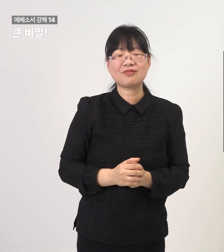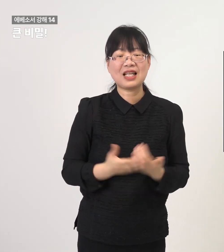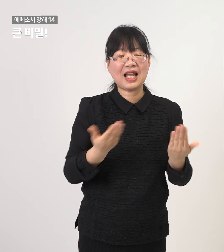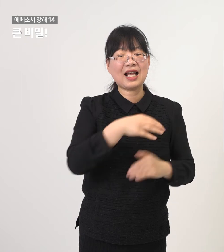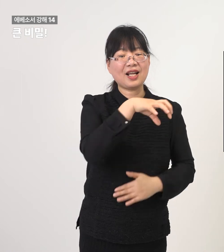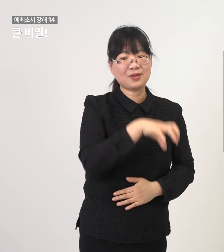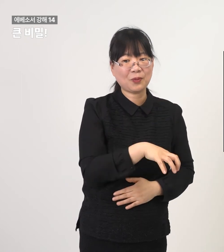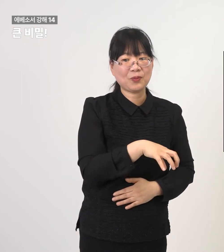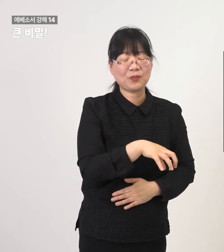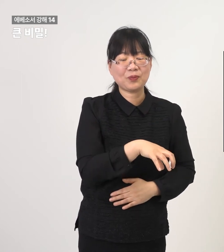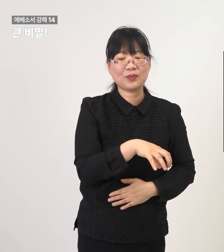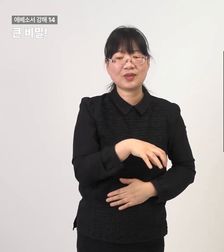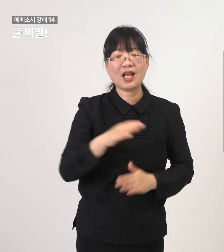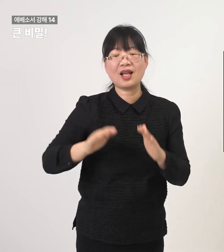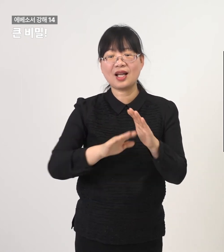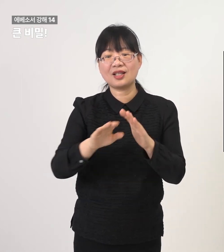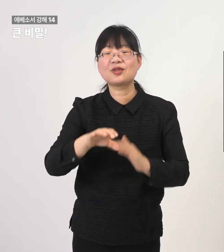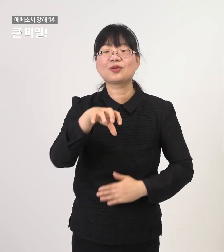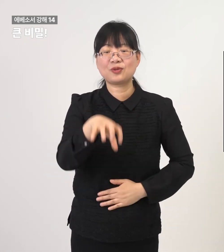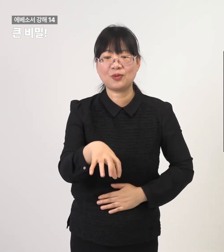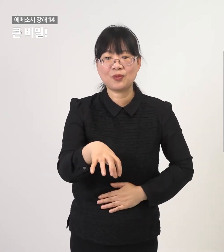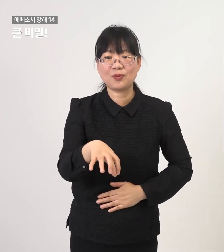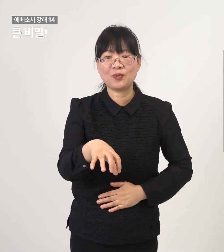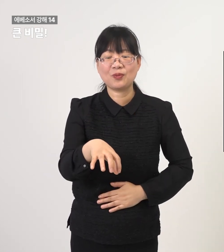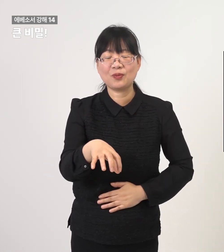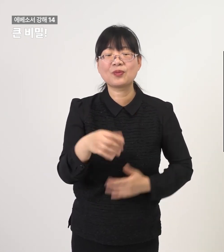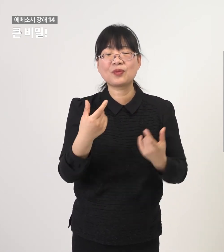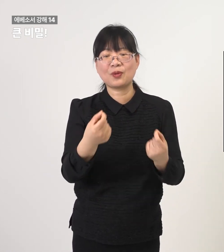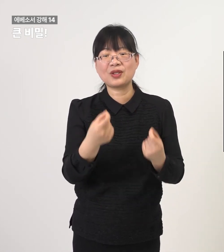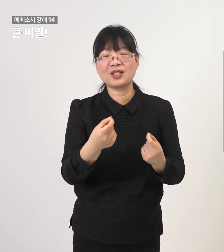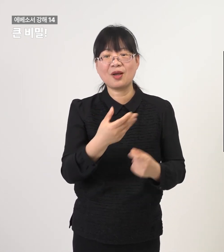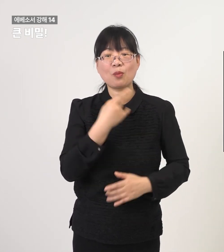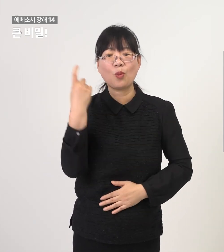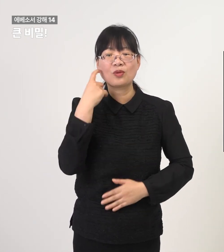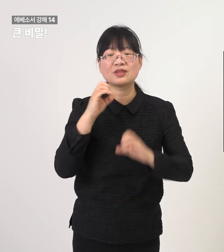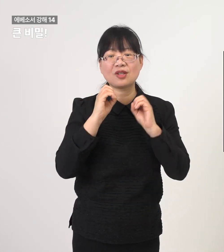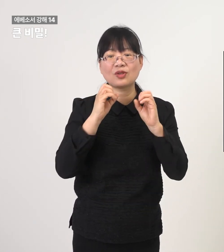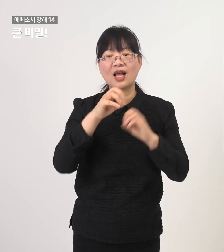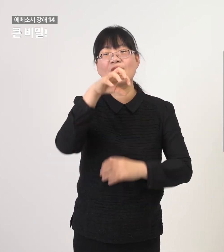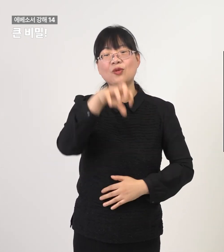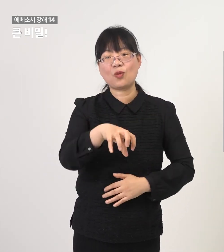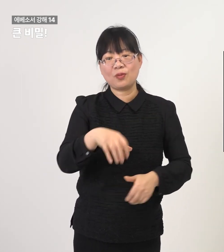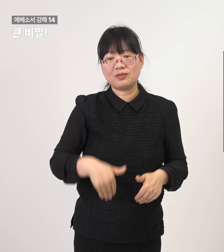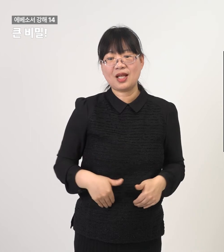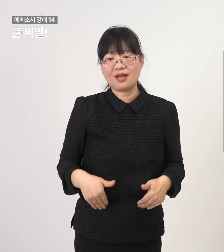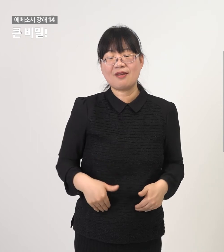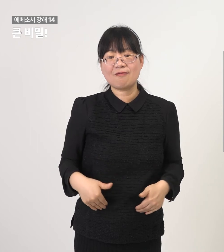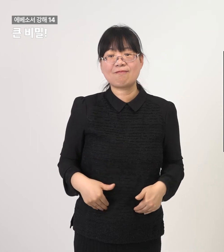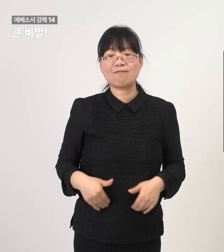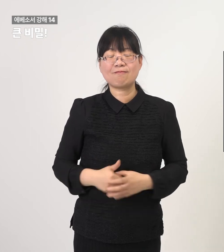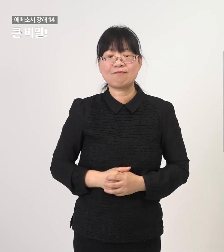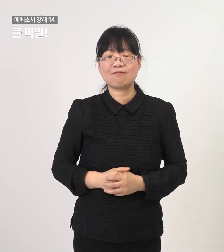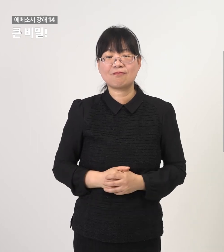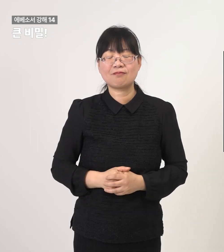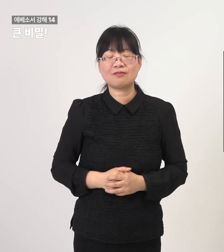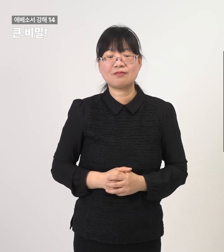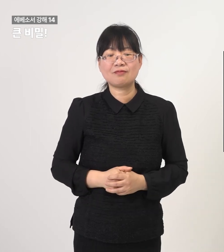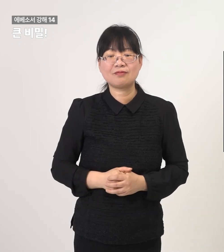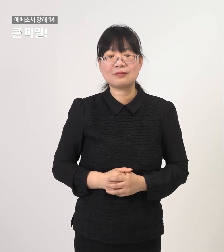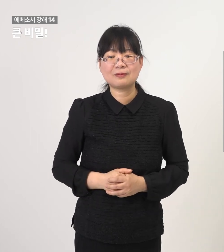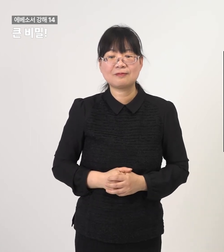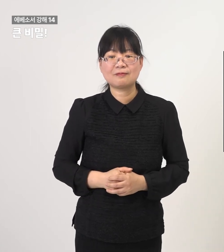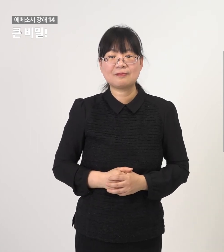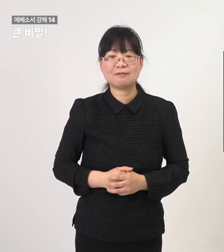일터도 그렇고 가정도 그래요. 모두가 미셔널 현장이에요. 선교적 현장이라 그 말이에요.